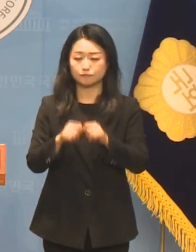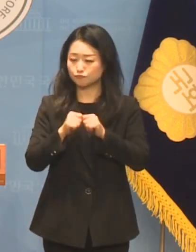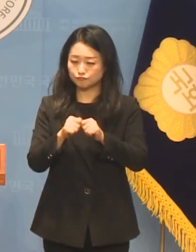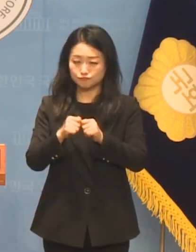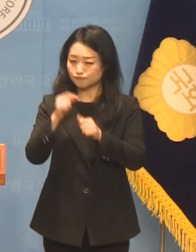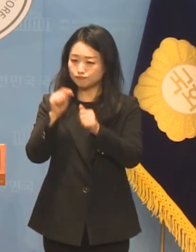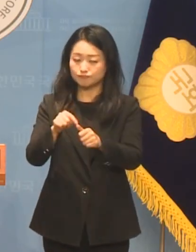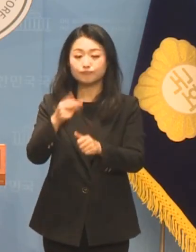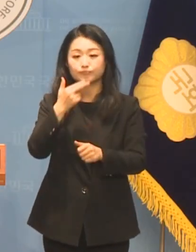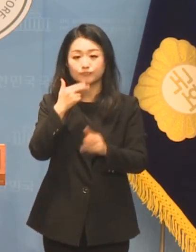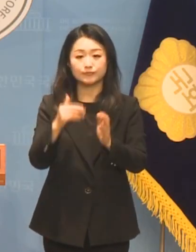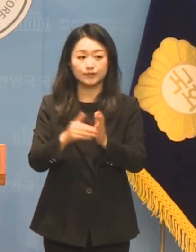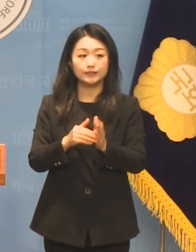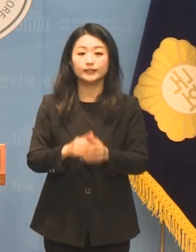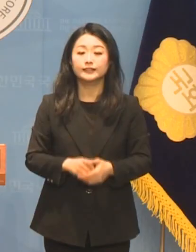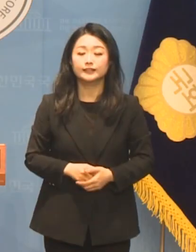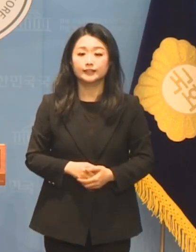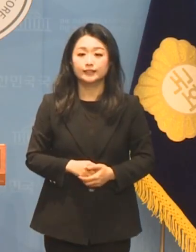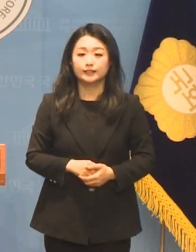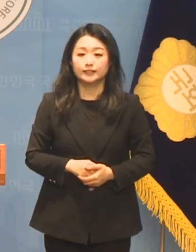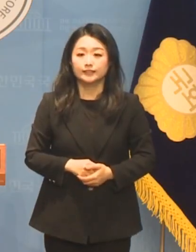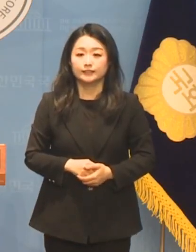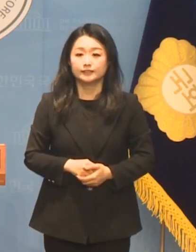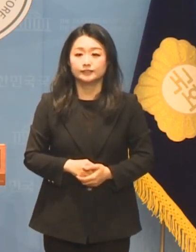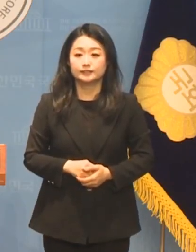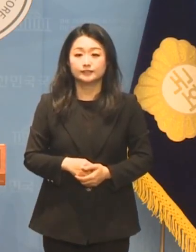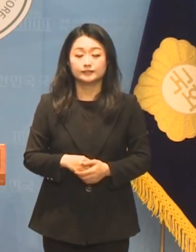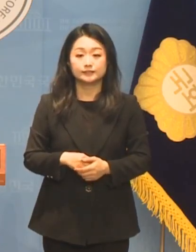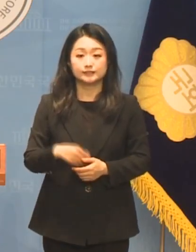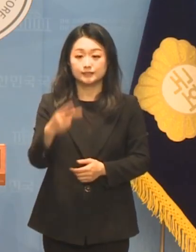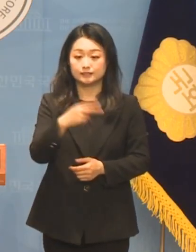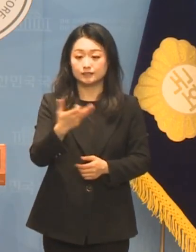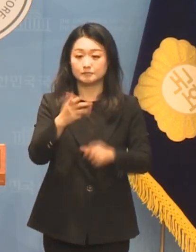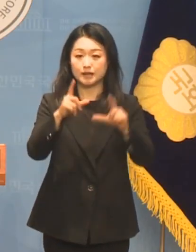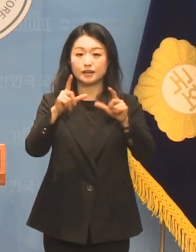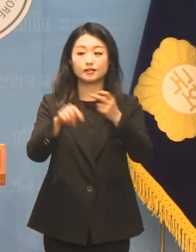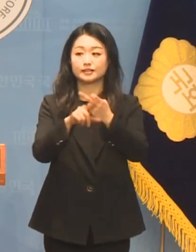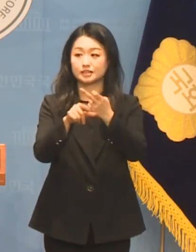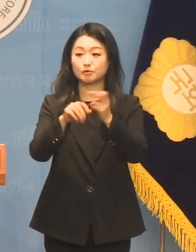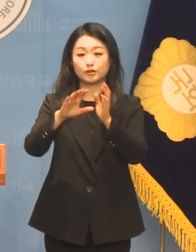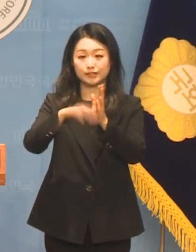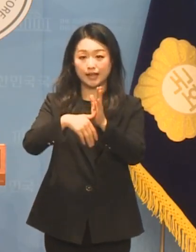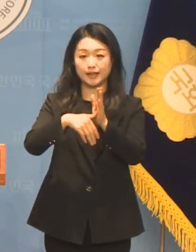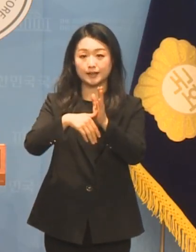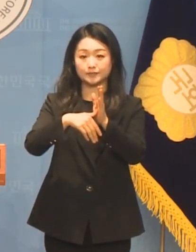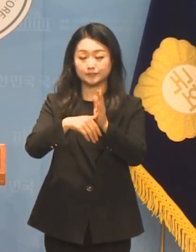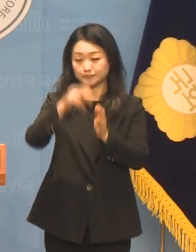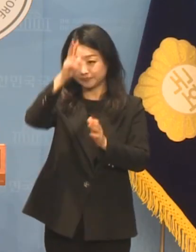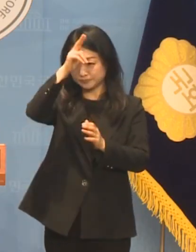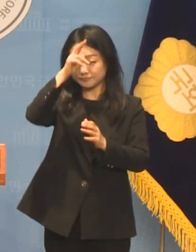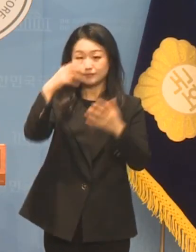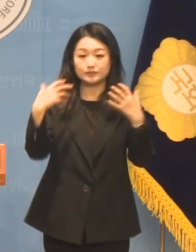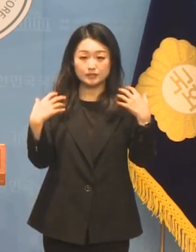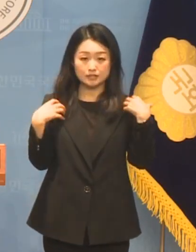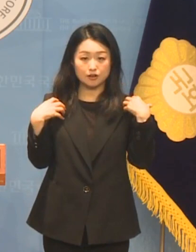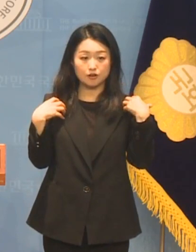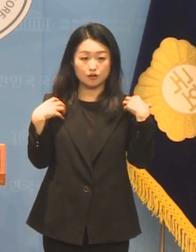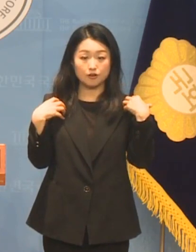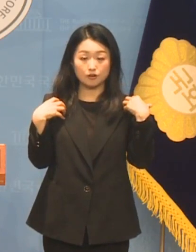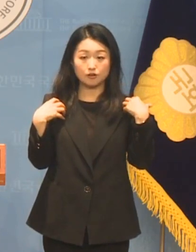전혀 한 사실조차 없습니다. 이후 2018년 12월경 경찰청